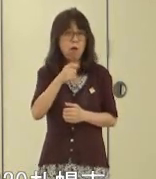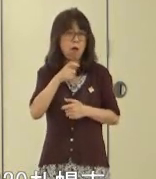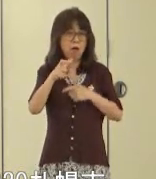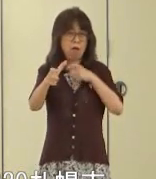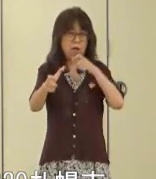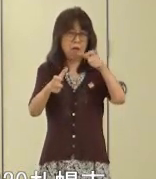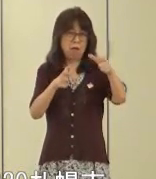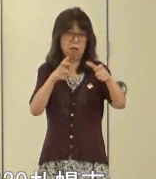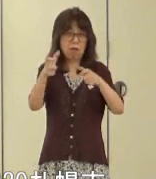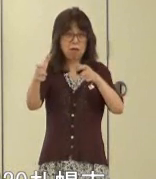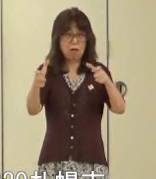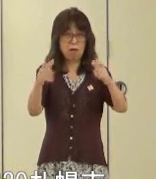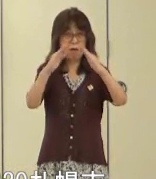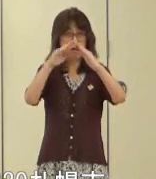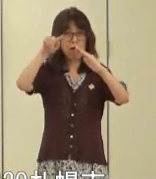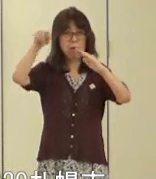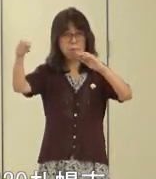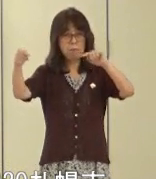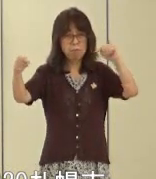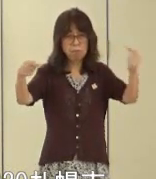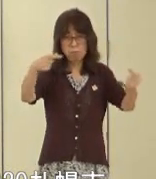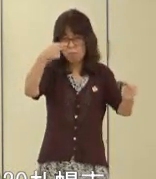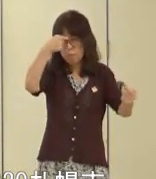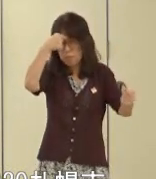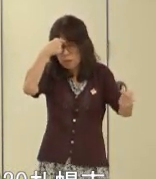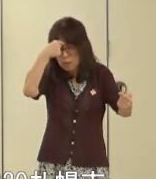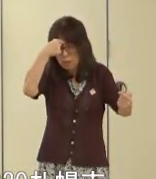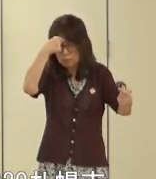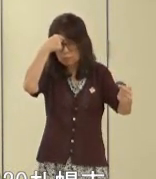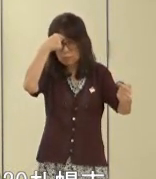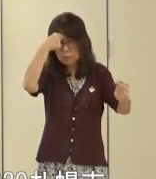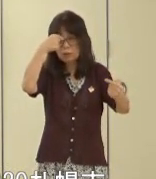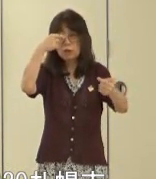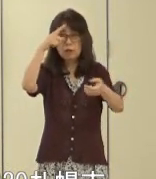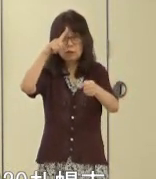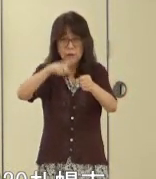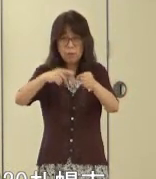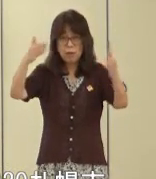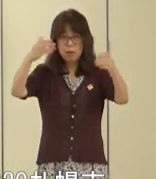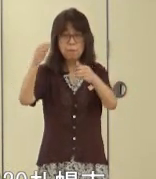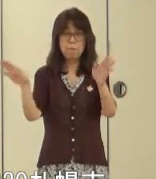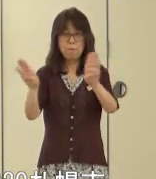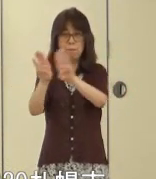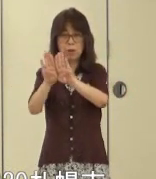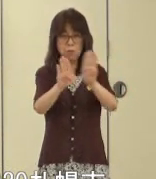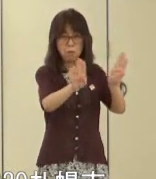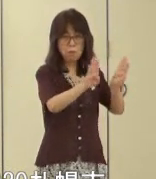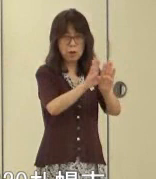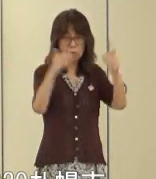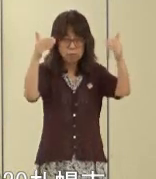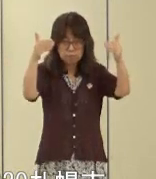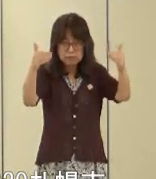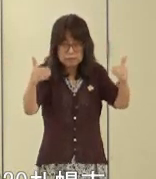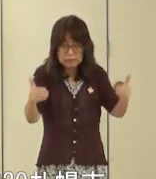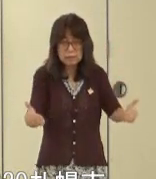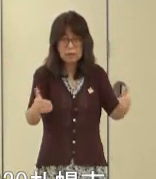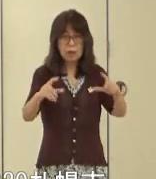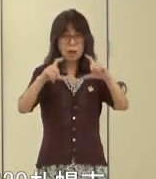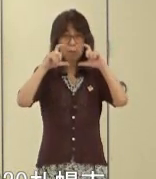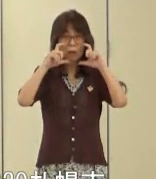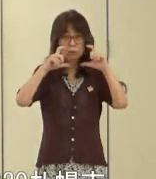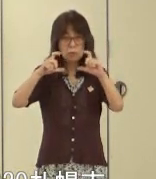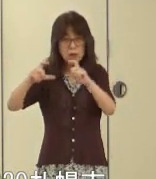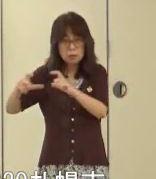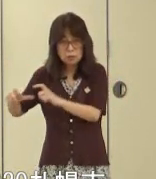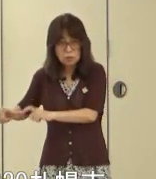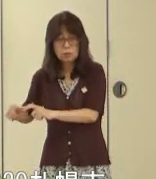ご近所迷惑にならないように窓は閉めてしまうという状況もありますし、まあ、マスクを外して、親しい仲